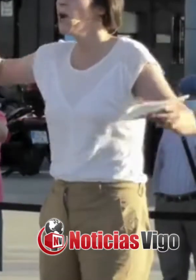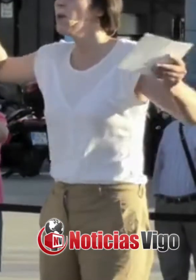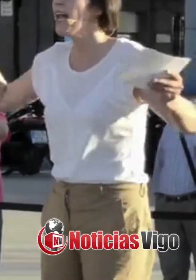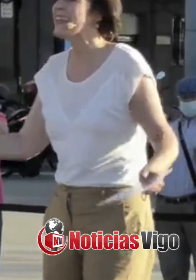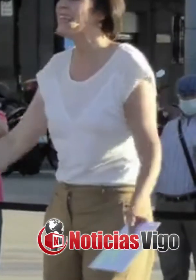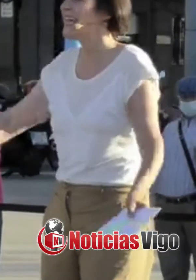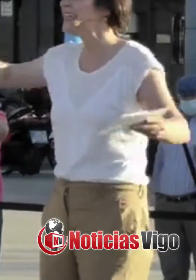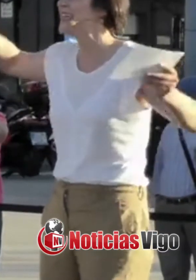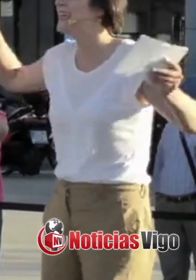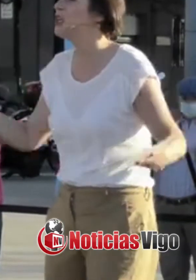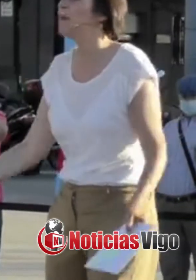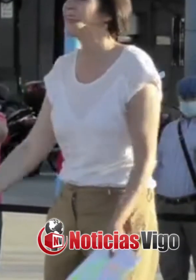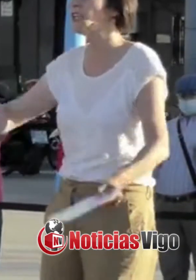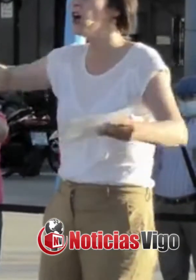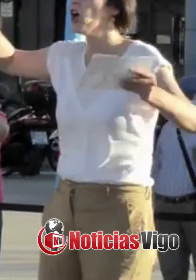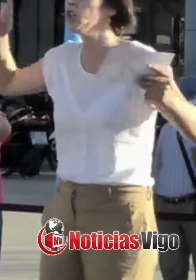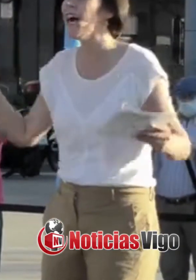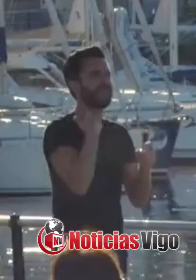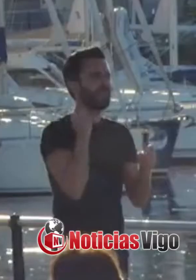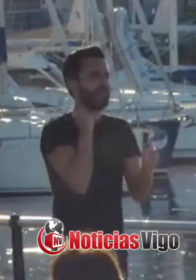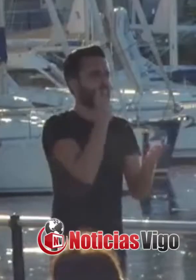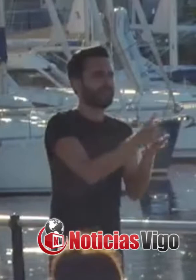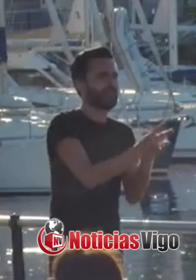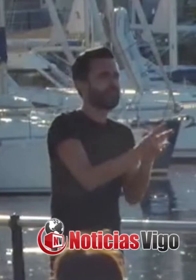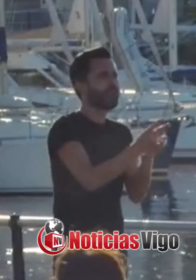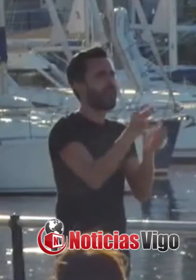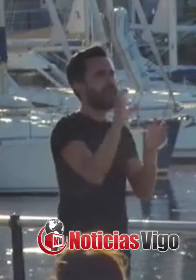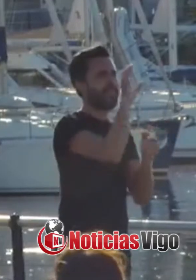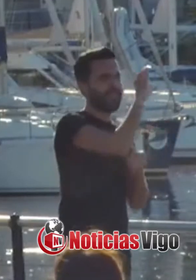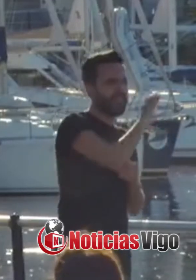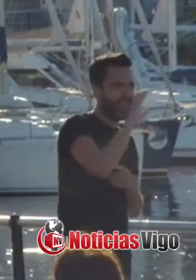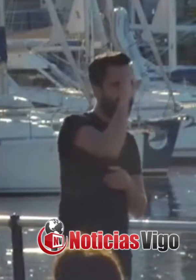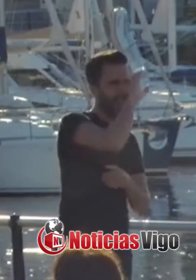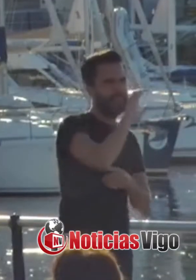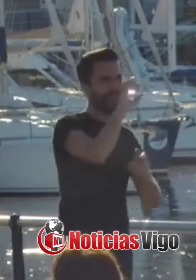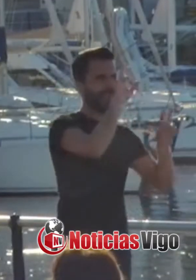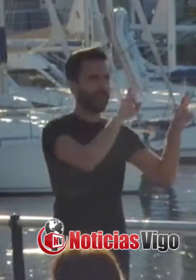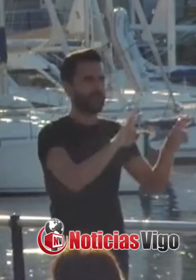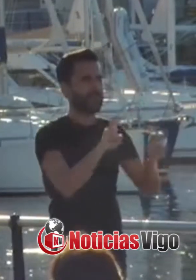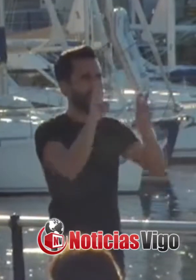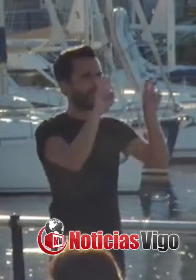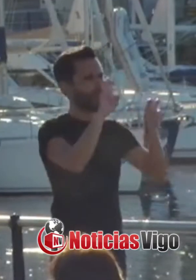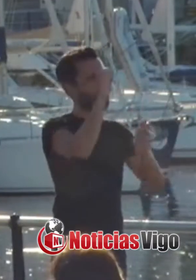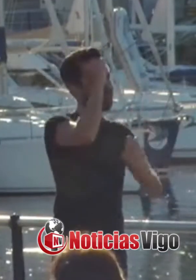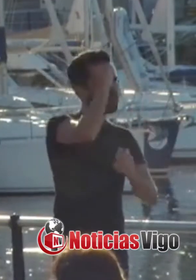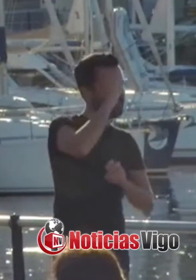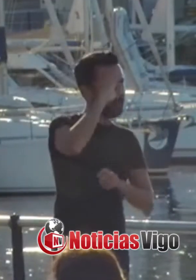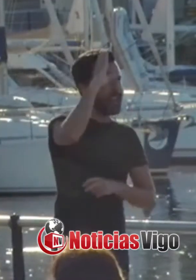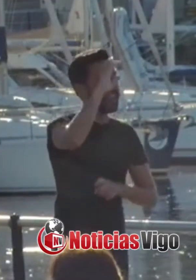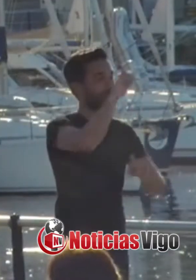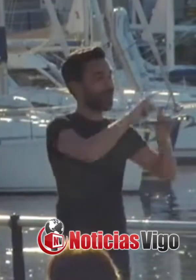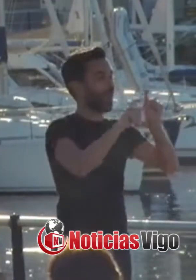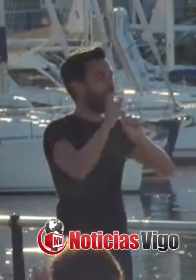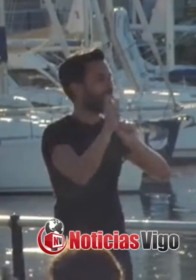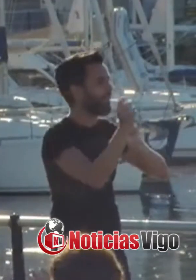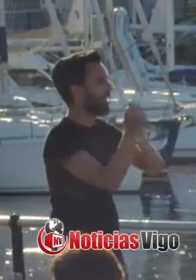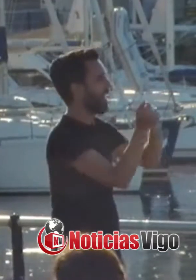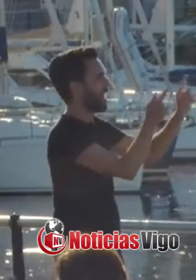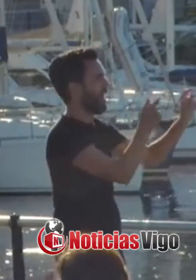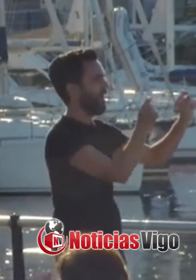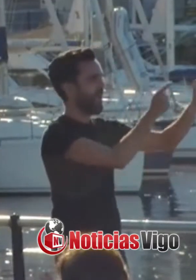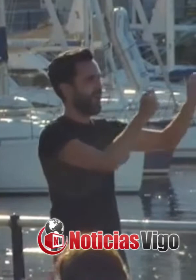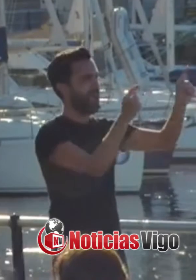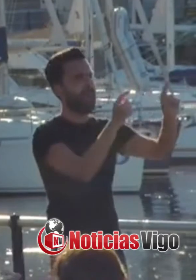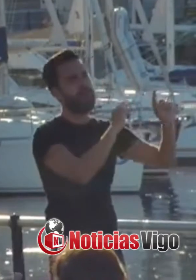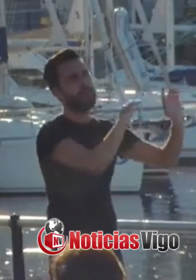apostar pola ciencia, innovación, o talento, que toda esa xente que tivo que marchar, que poda volver, porque o